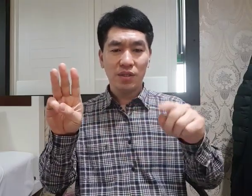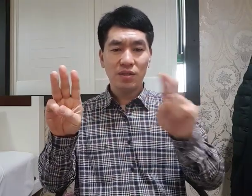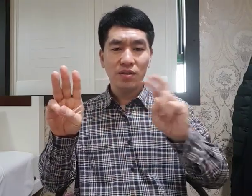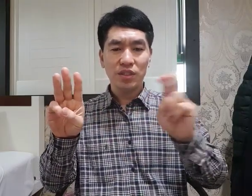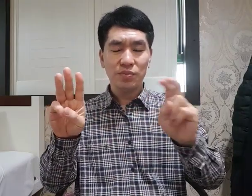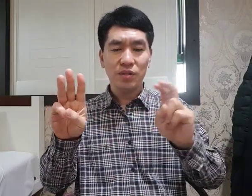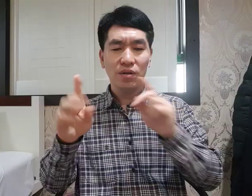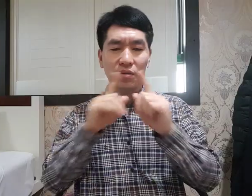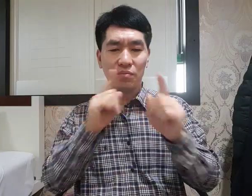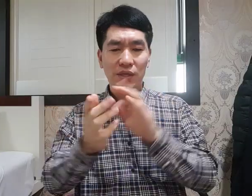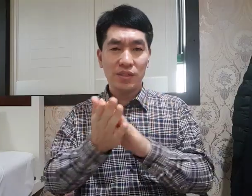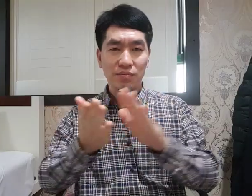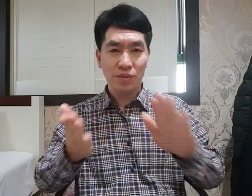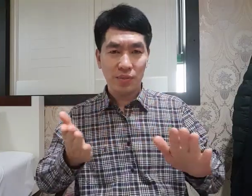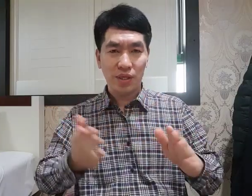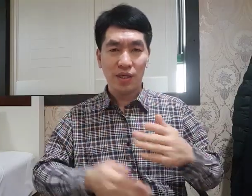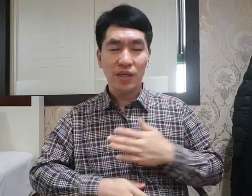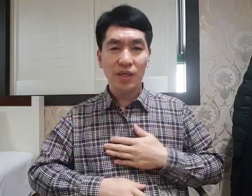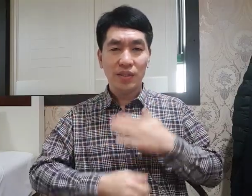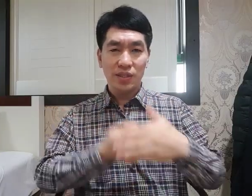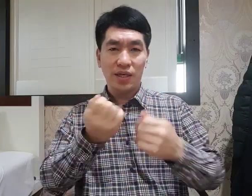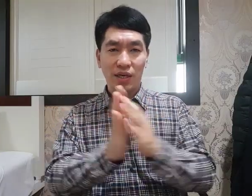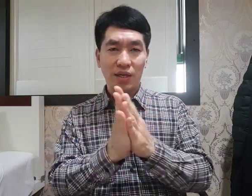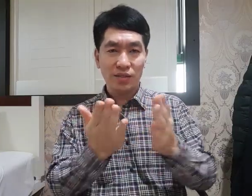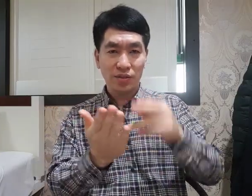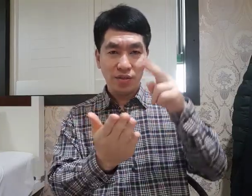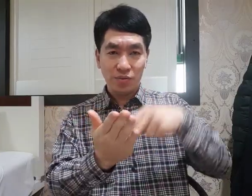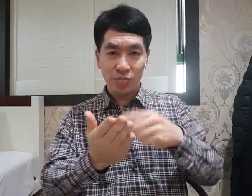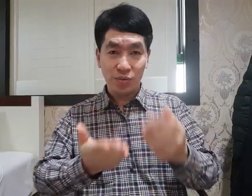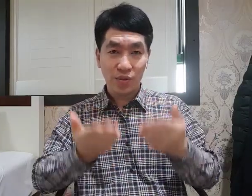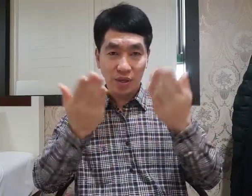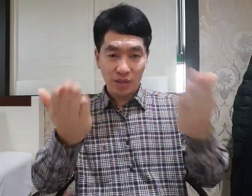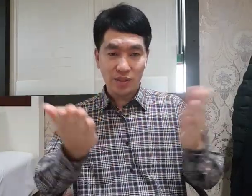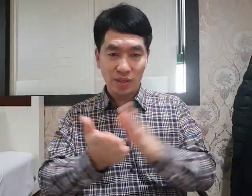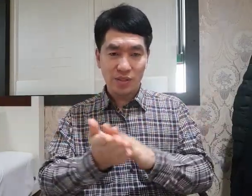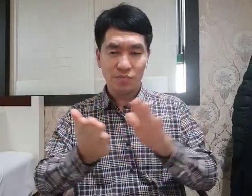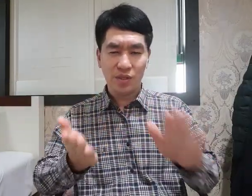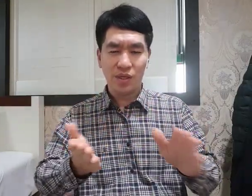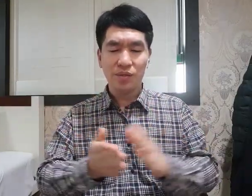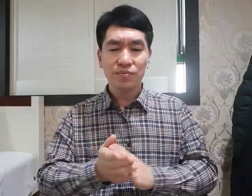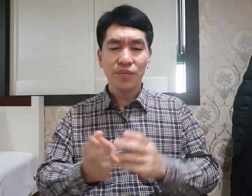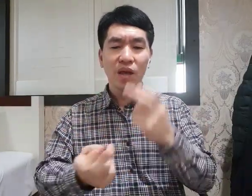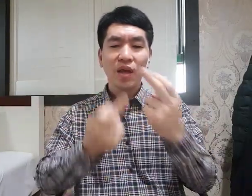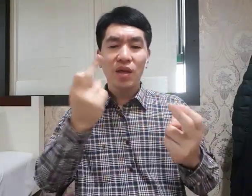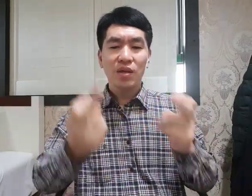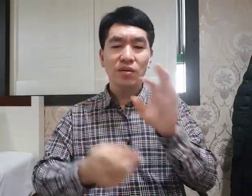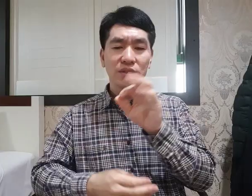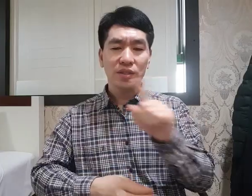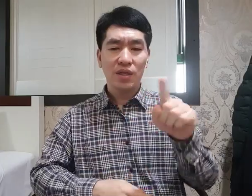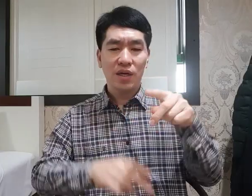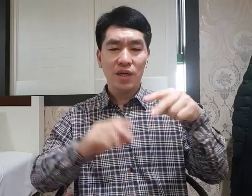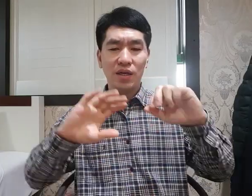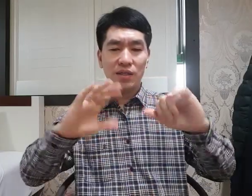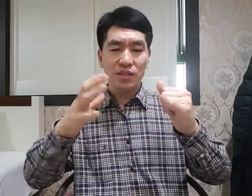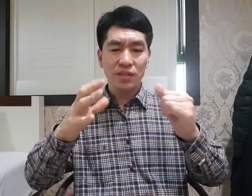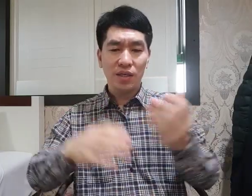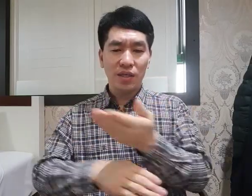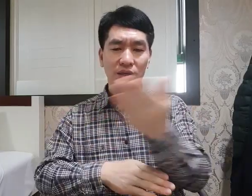13절에서 20절 말씀입니다. 제가 성경 봉독해 드리겠습니다. 형제들아, 세상이